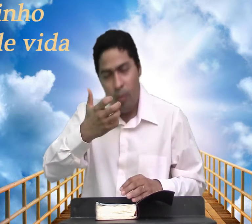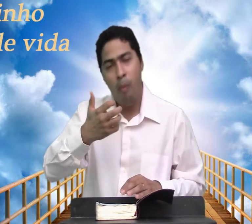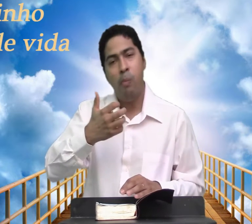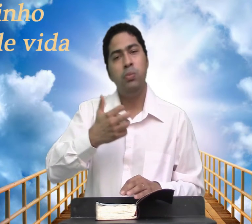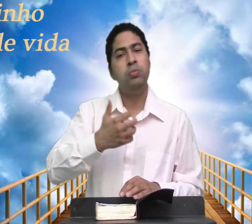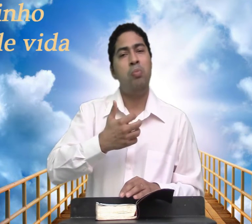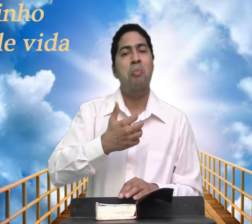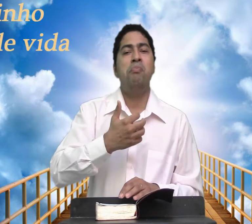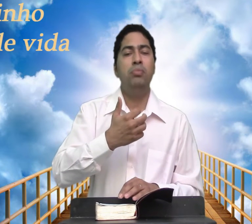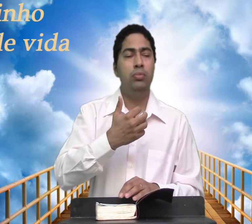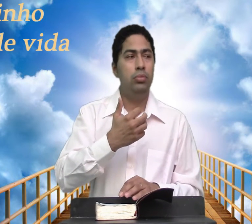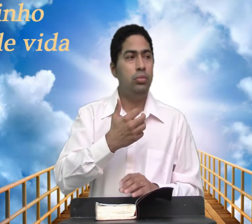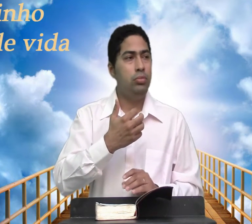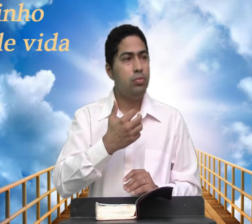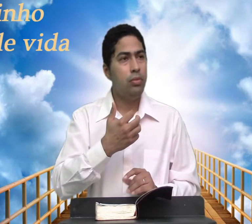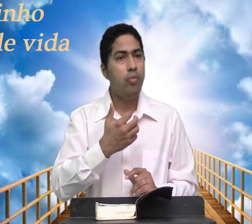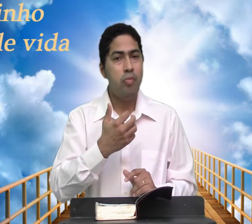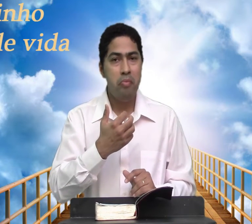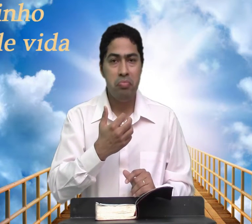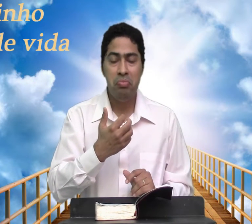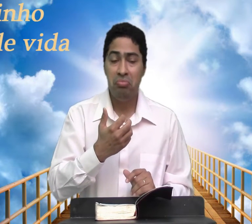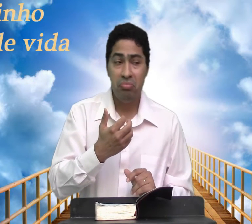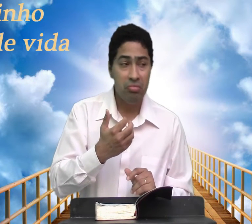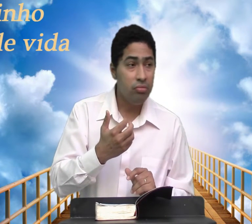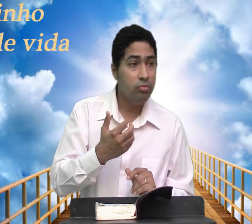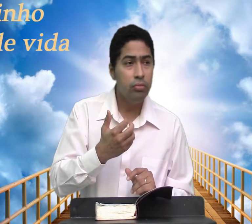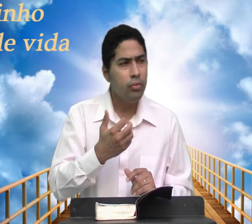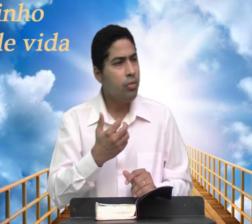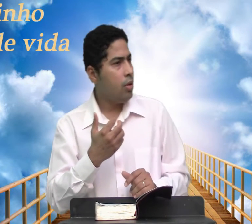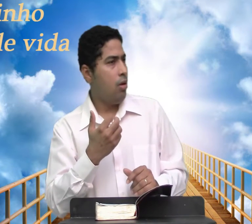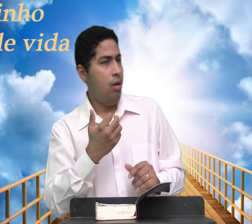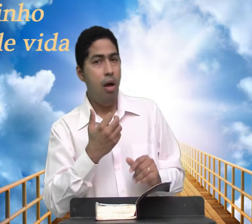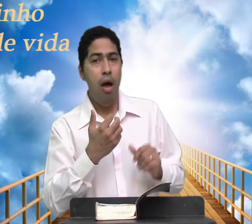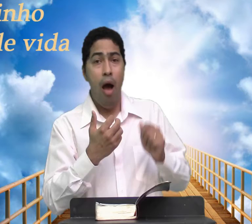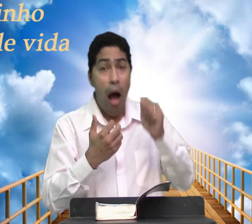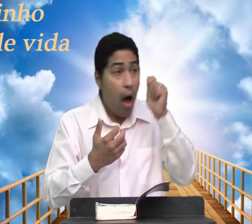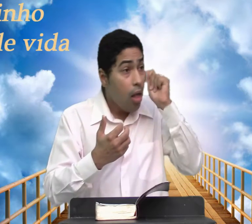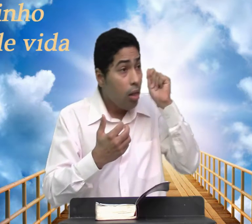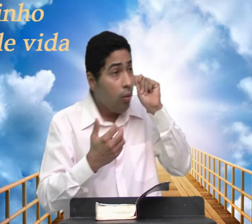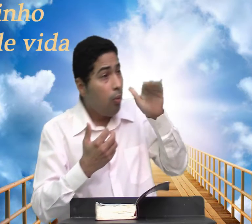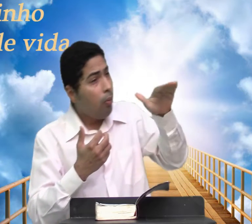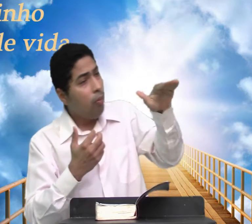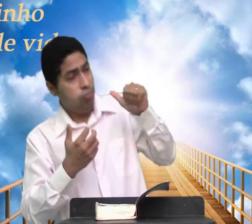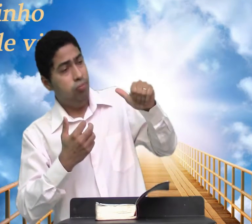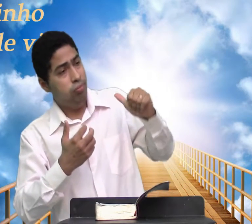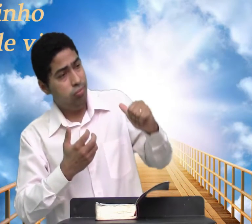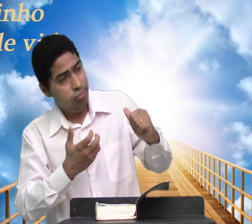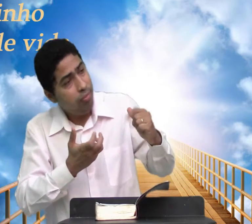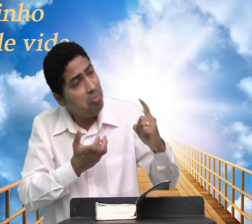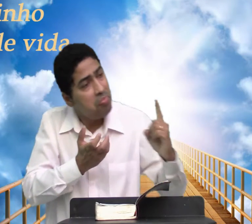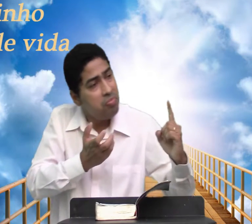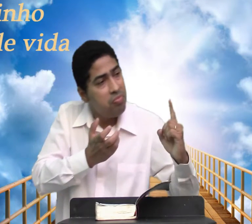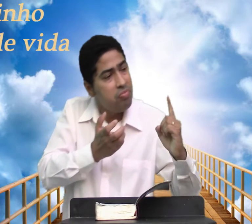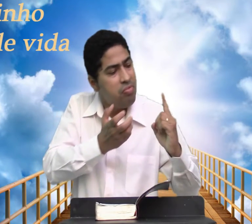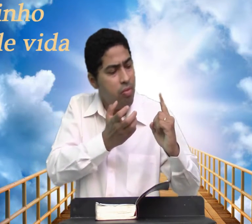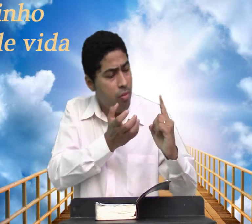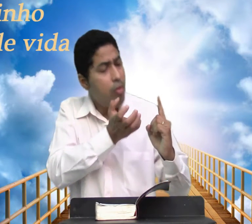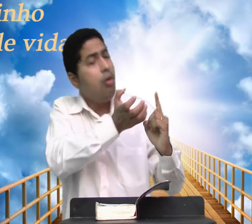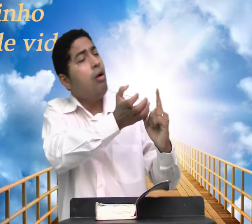comeu e também chamou o seu marido e deu para que ele comesse.